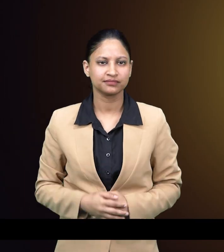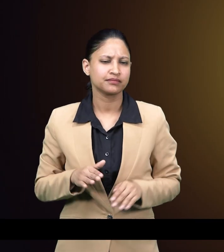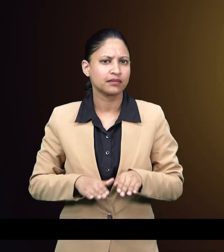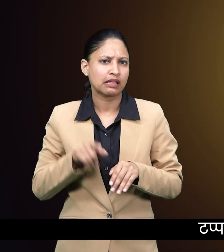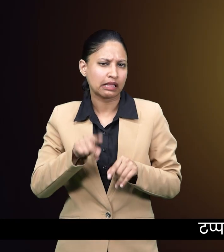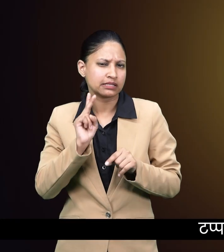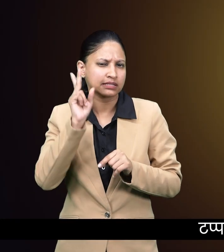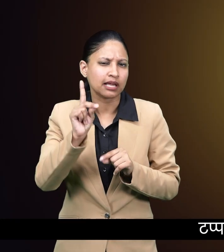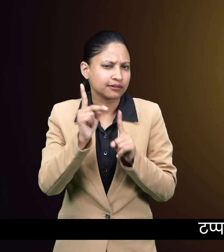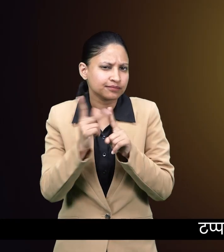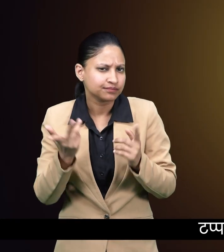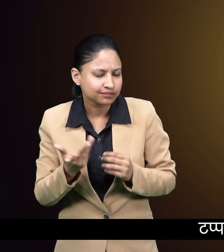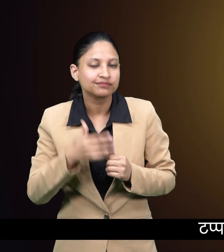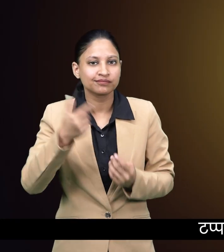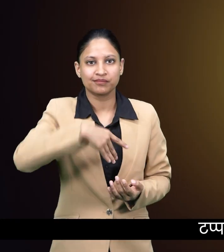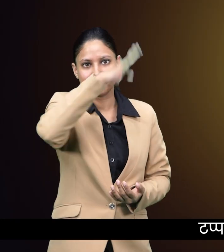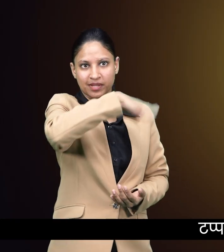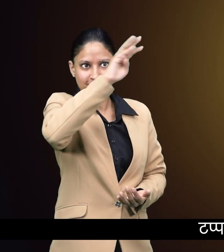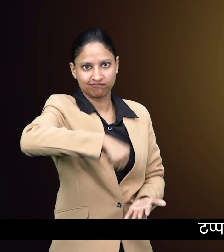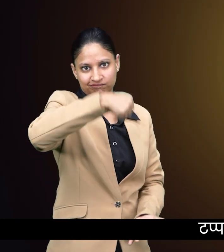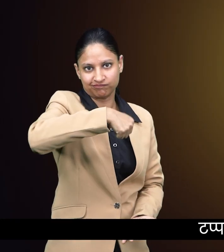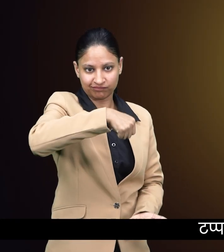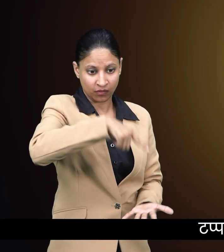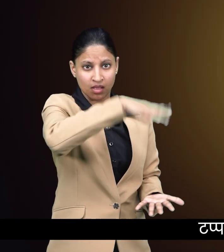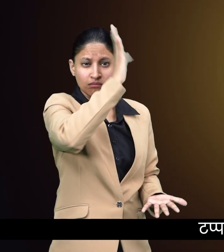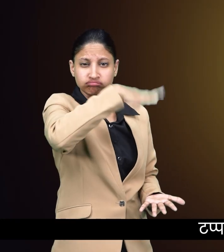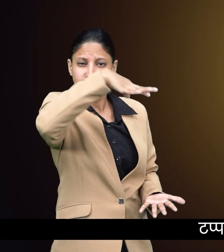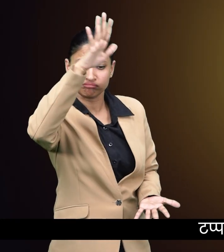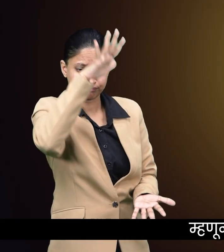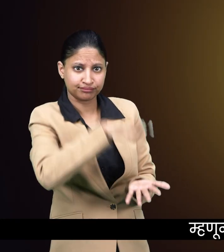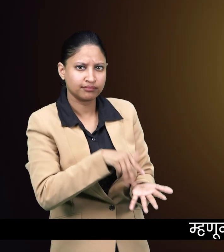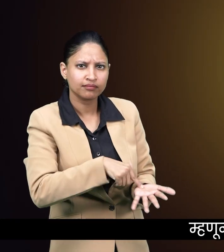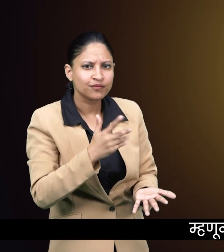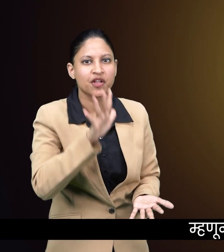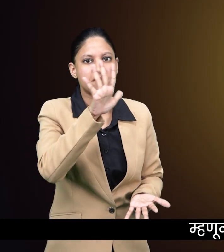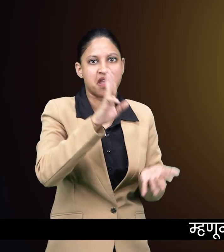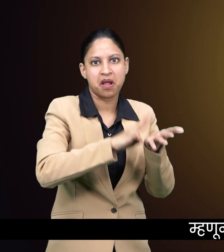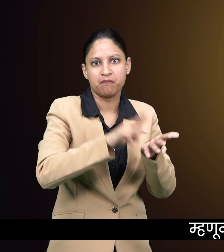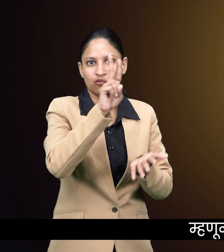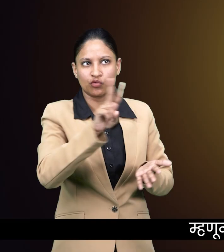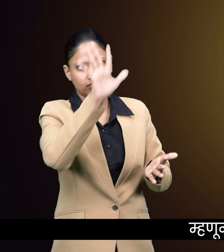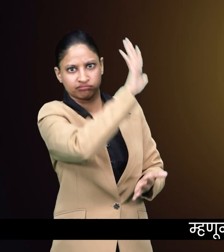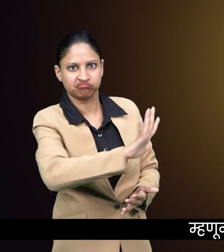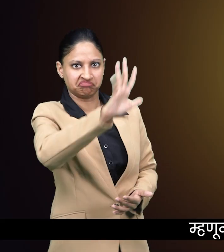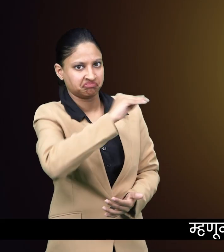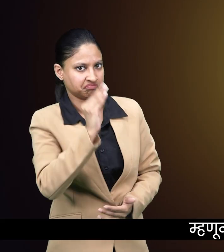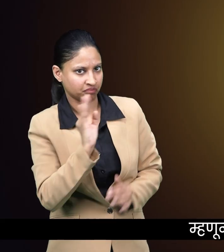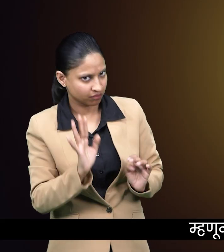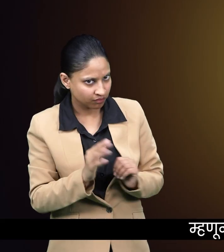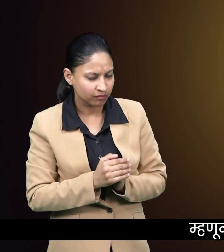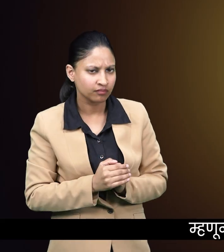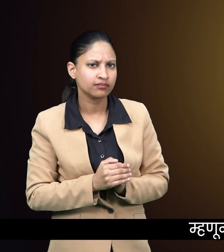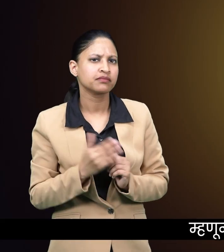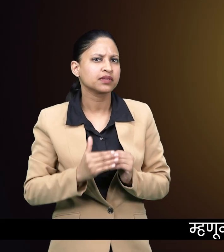टप्पा 2 1 लिटर रंग 5 चौरस मीटर व्यापतो. म्हणून 6/5